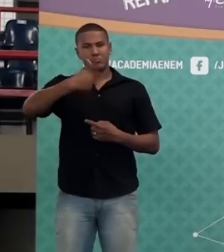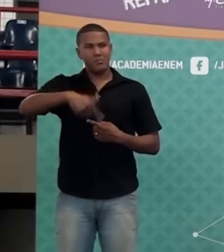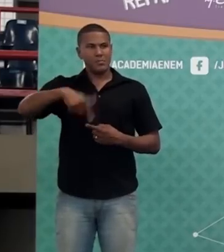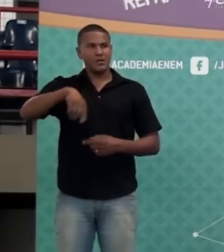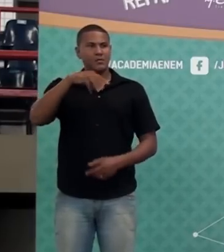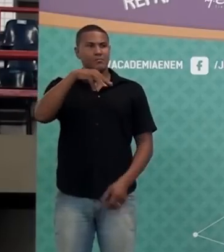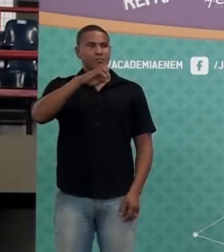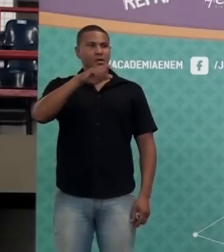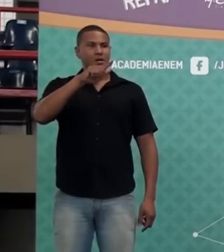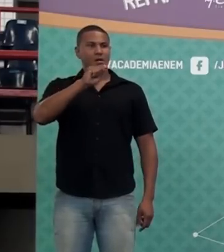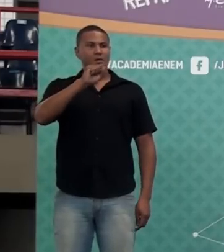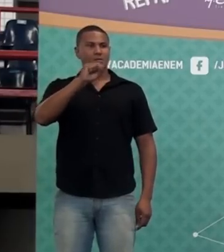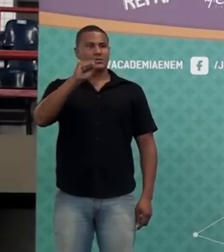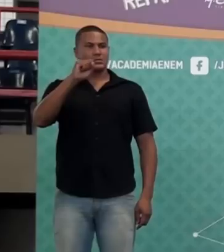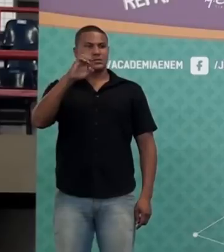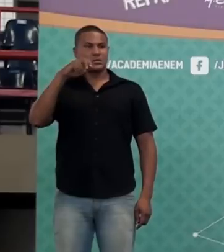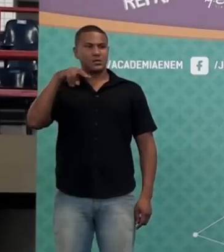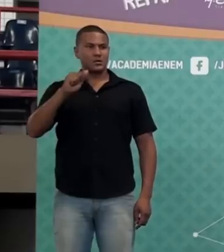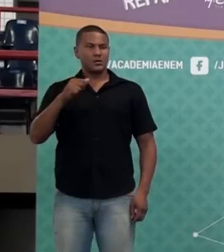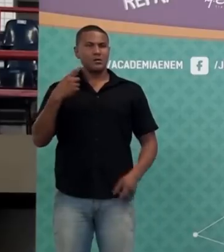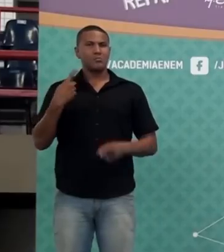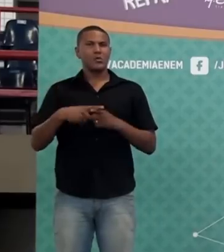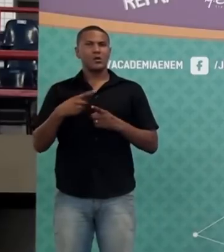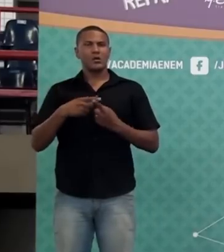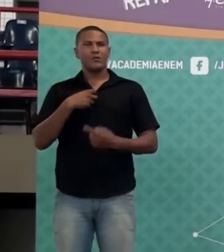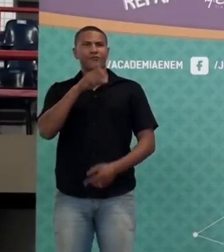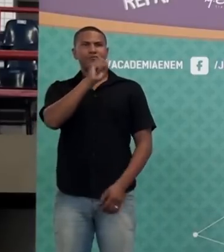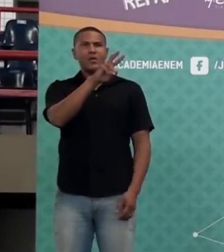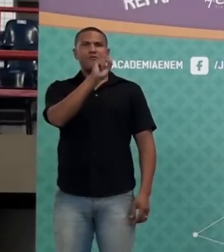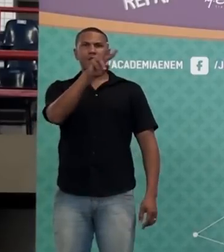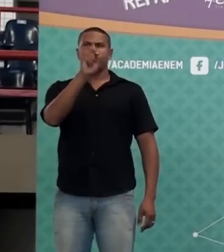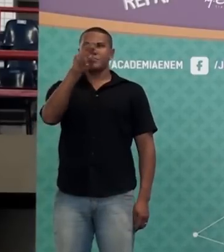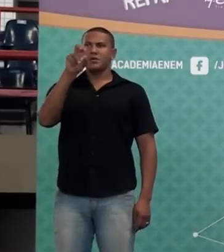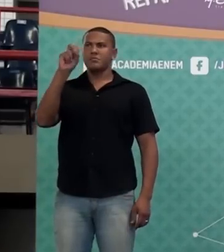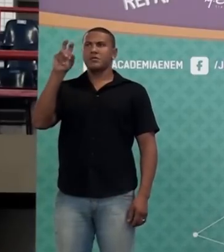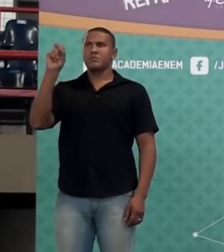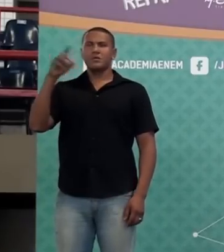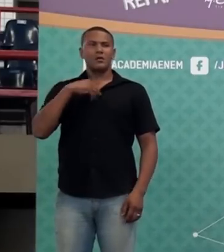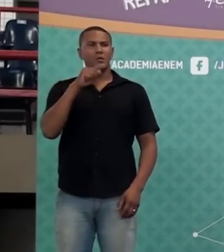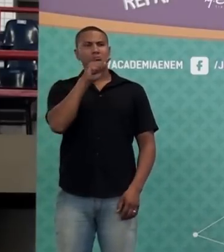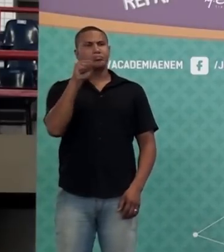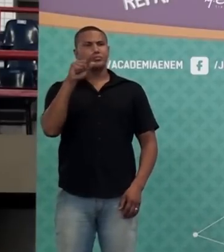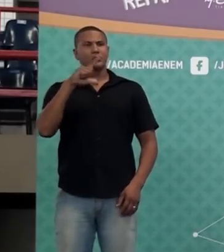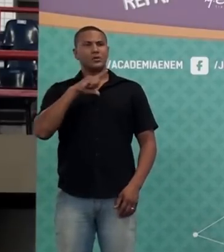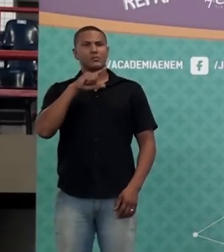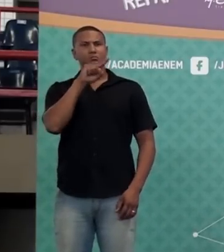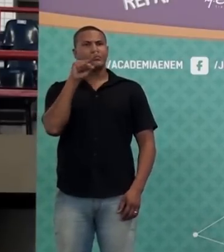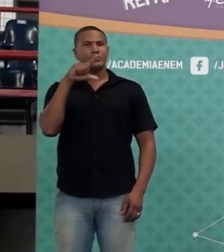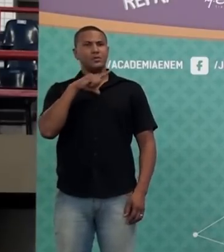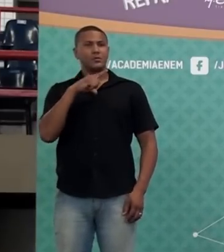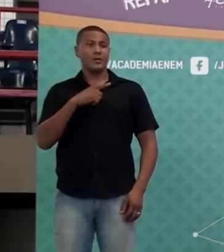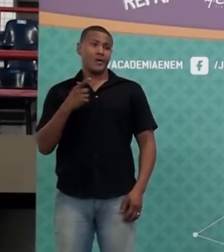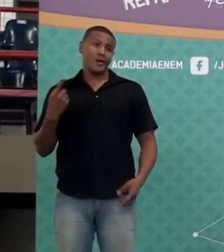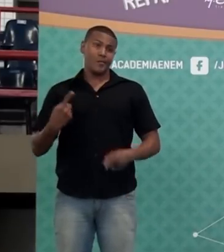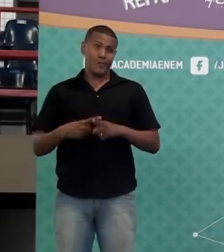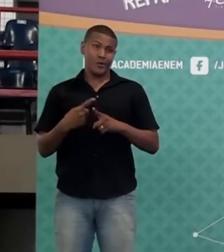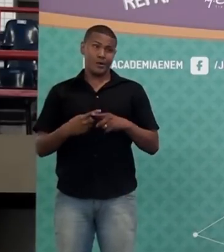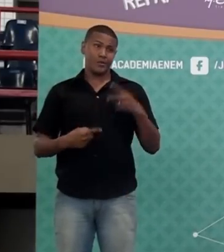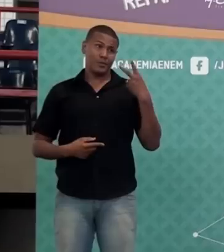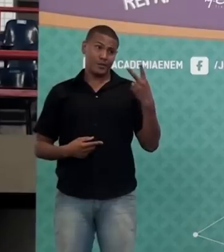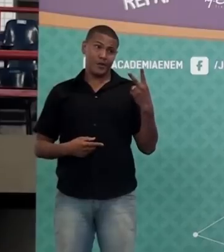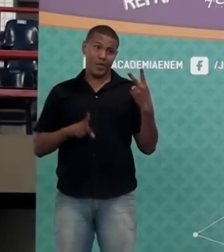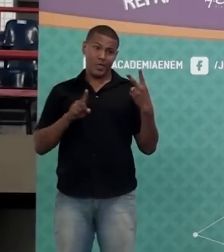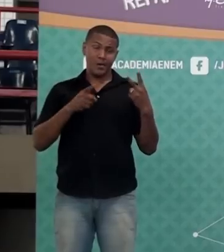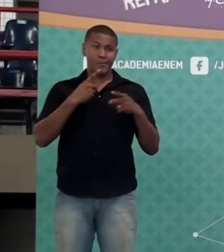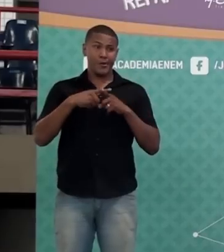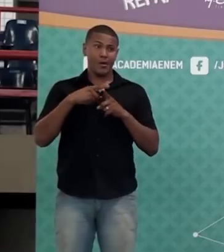junto. Alguém me diz, professor, e por que eu vejo aí nas casas lotéricas com o hífen? Por 2 motivos. Ou porque quem colocou